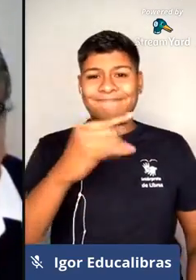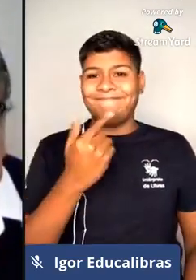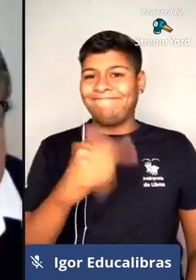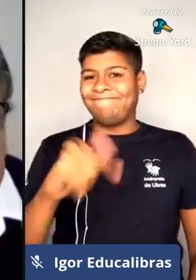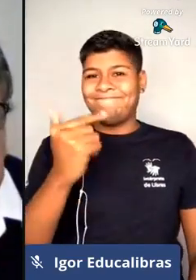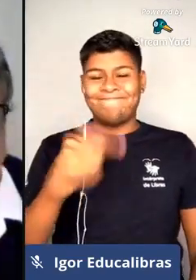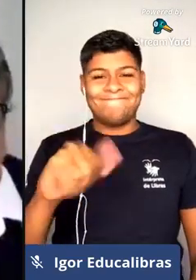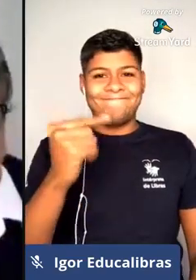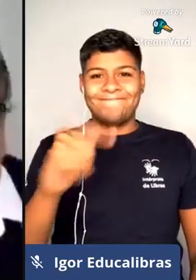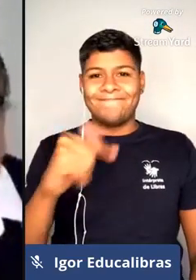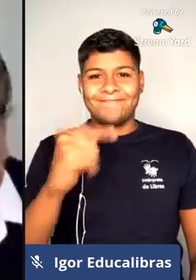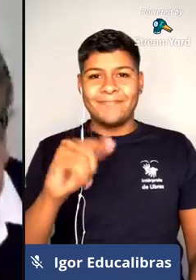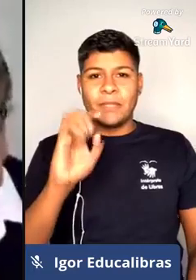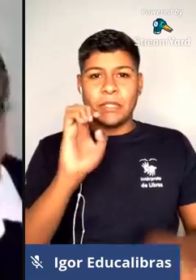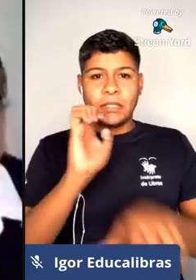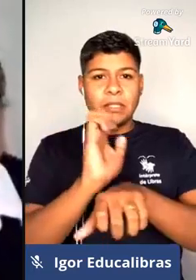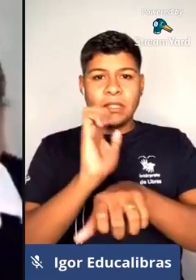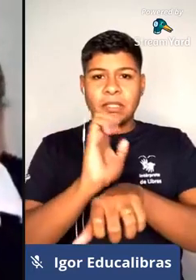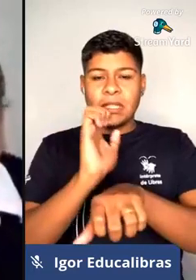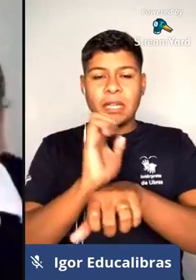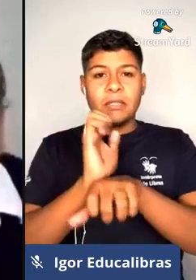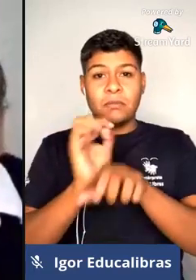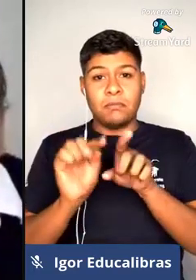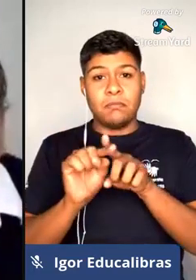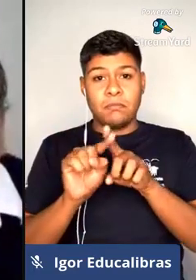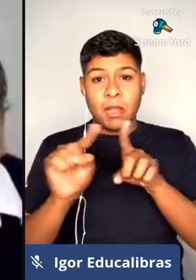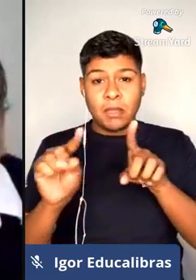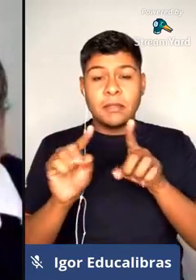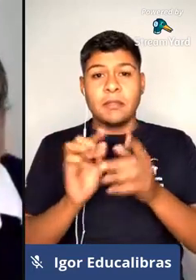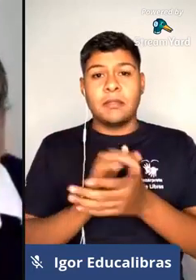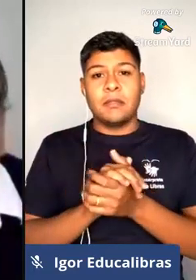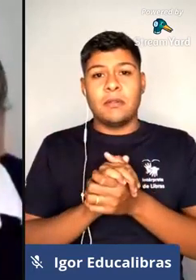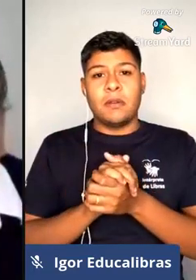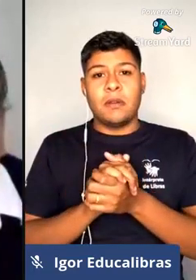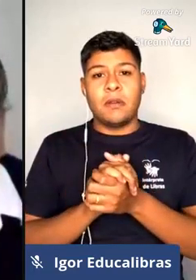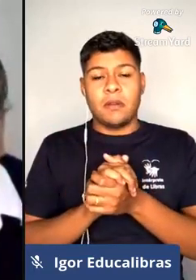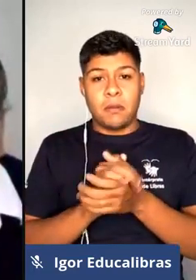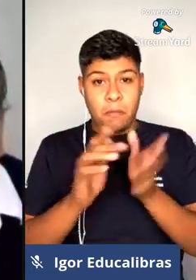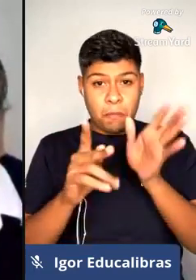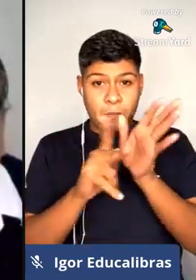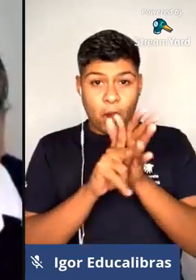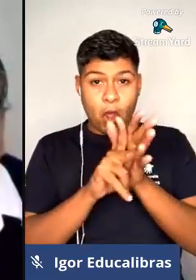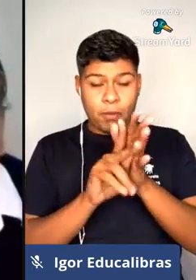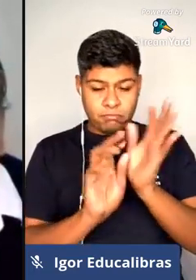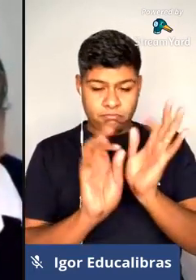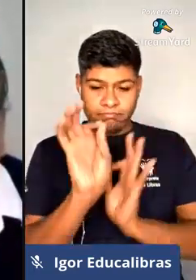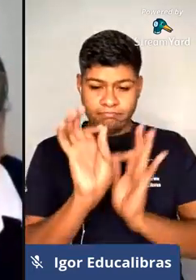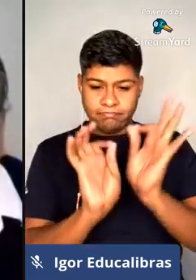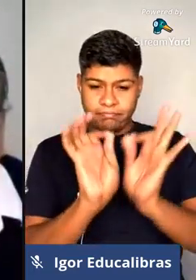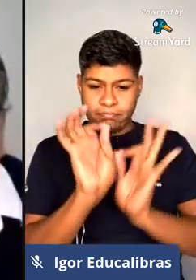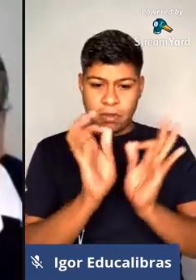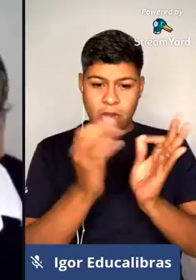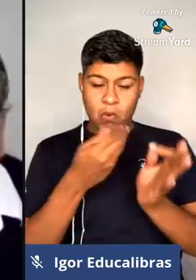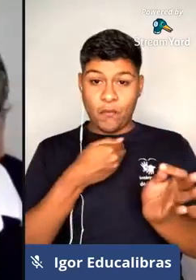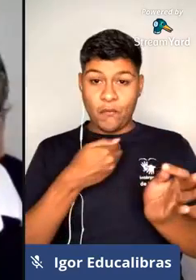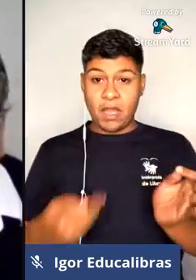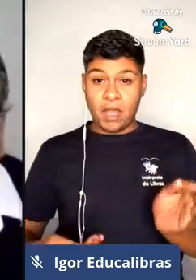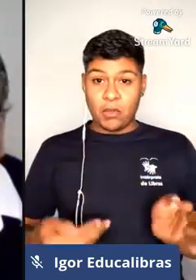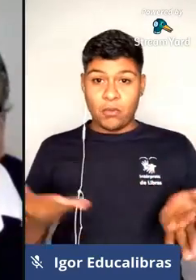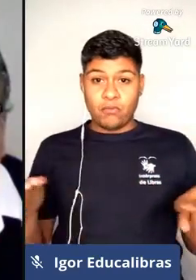nas LDOs de estados não existe, mas na programação do atual